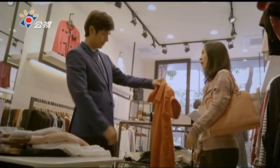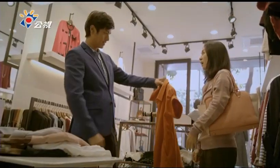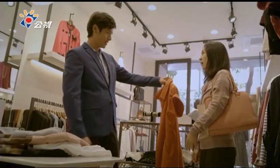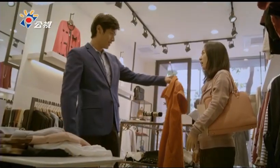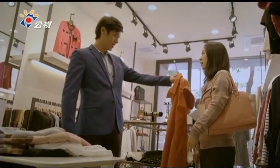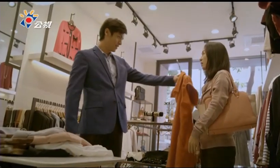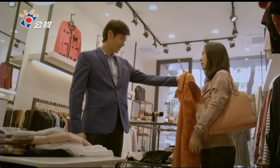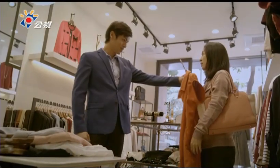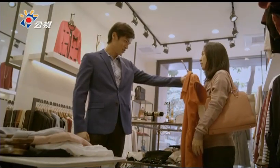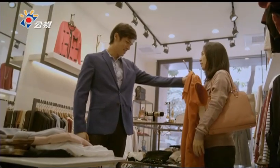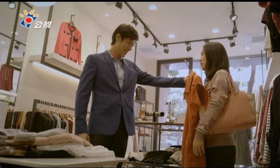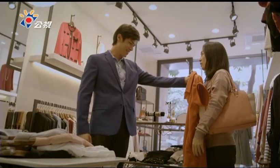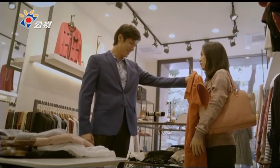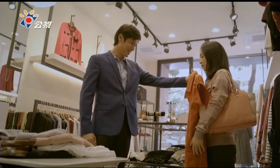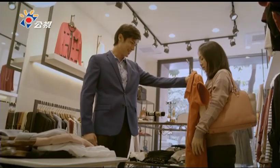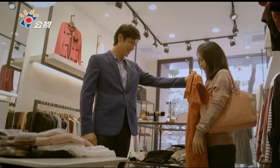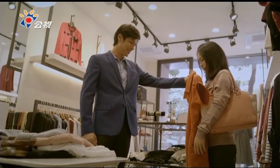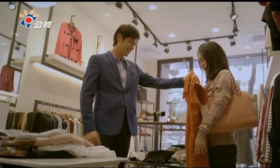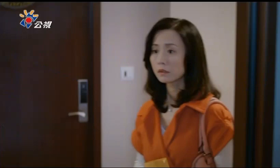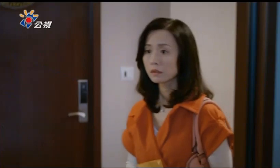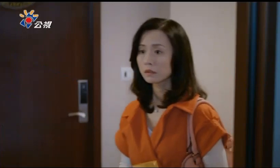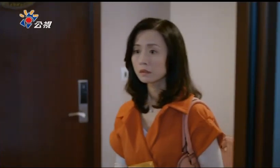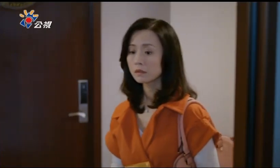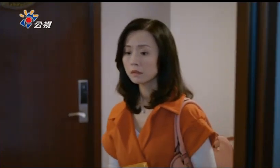你如果稍微打扮一下的话，一定很